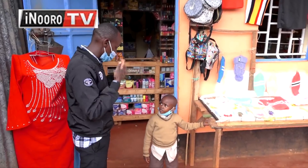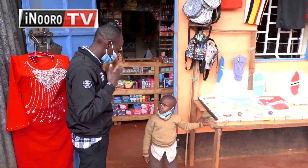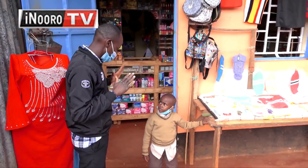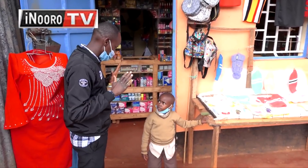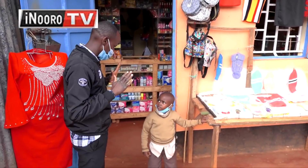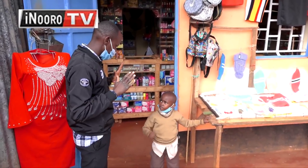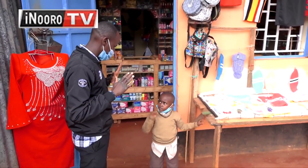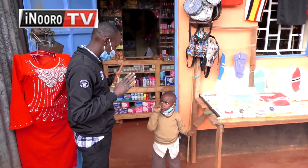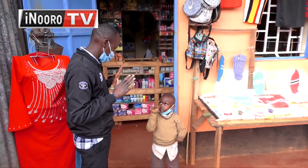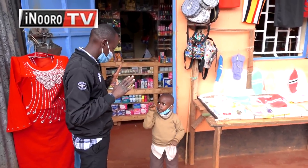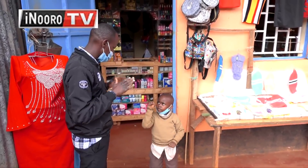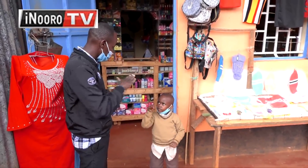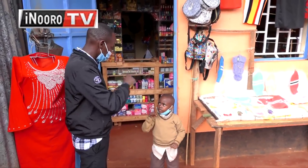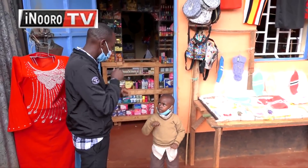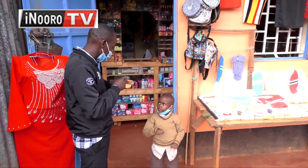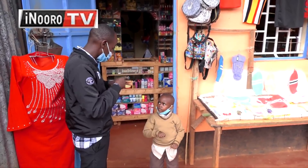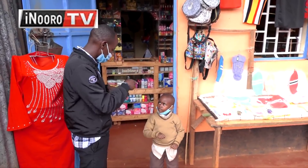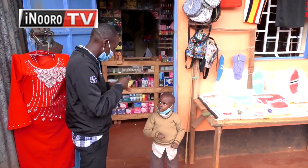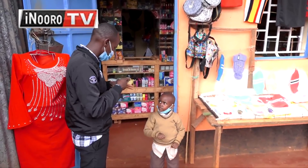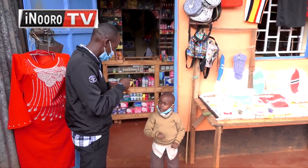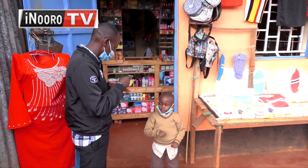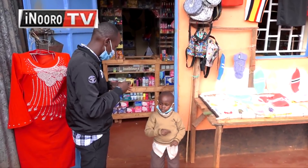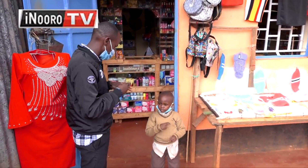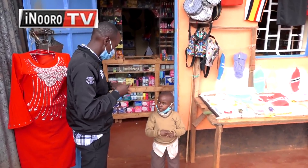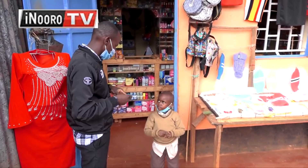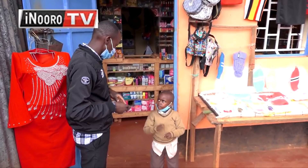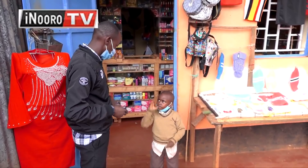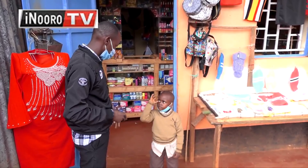tuhote kwaraniria. Hindi ciothe tukahuthira science iria huthu,